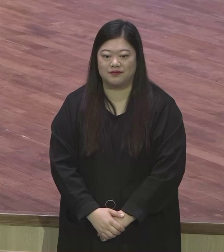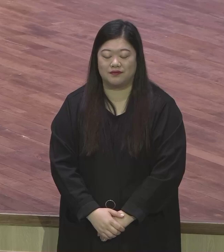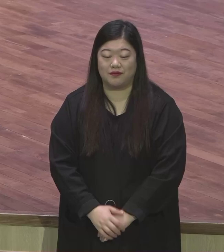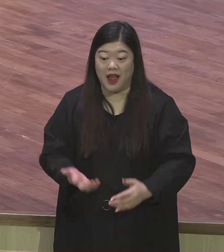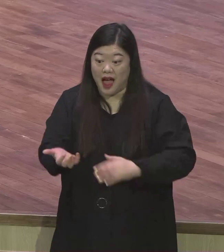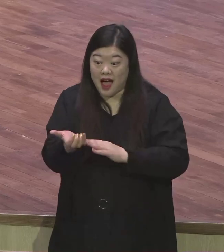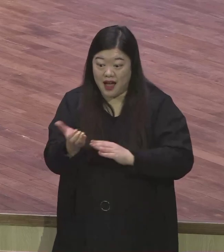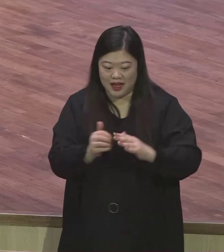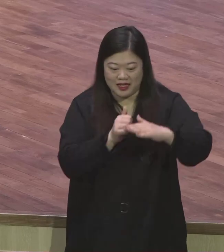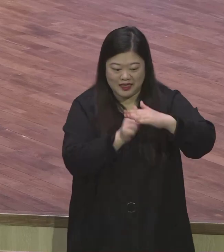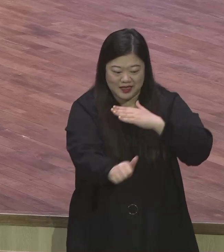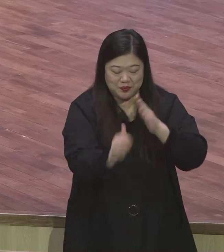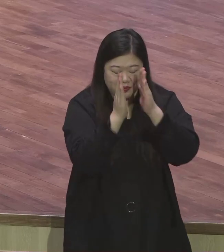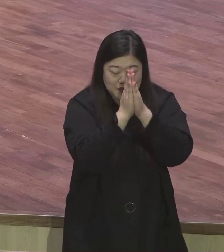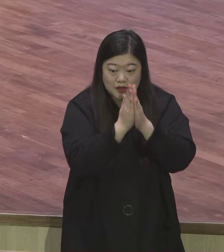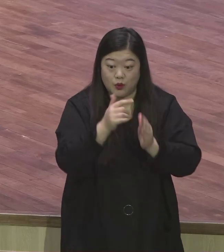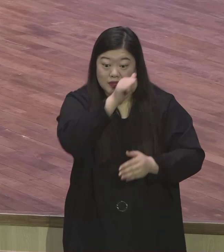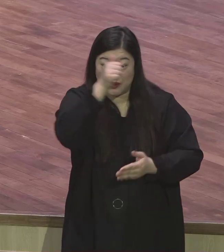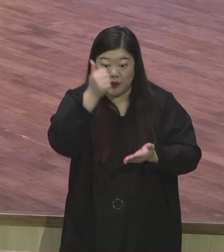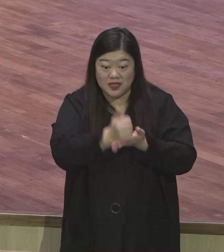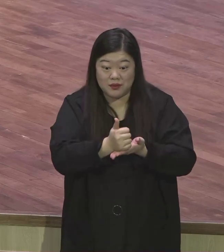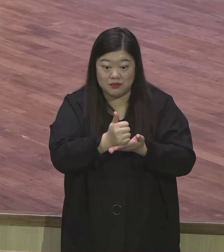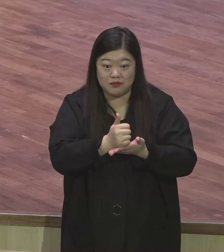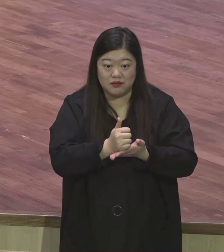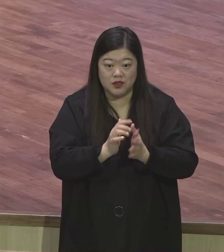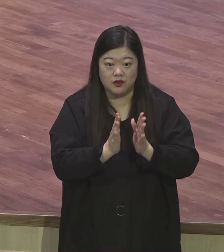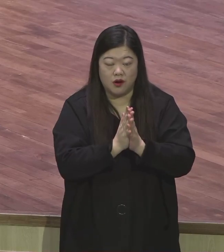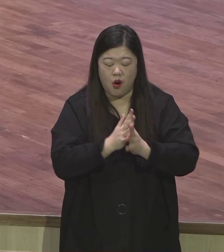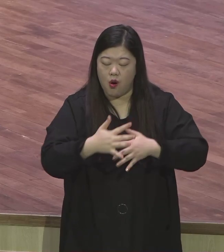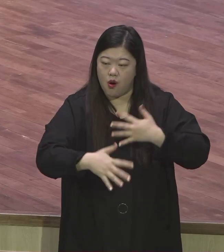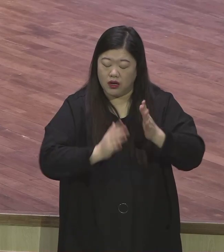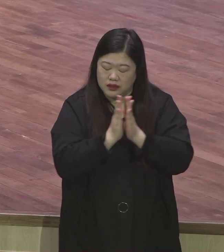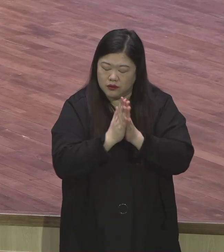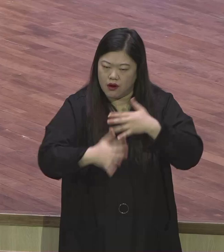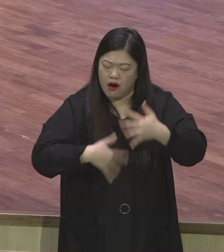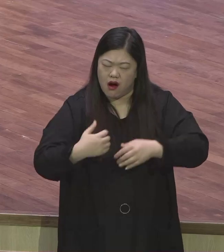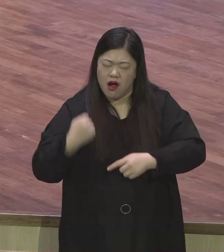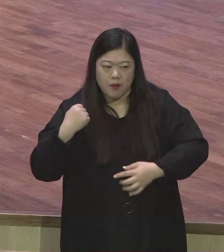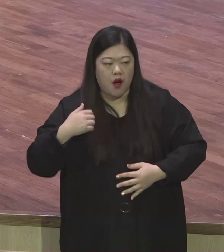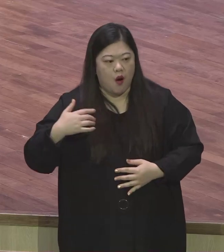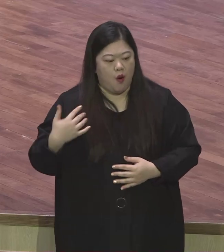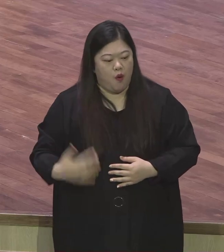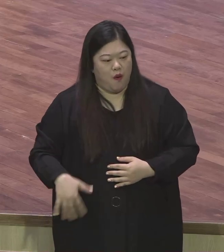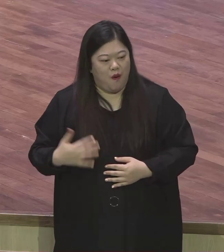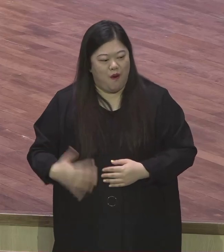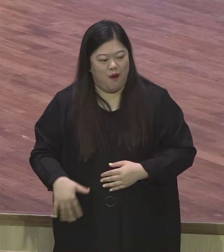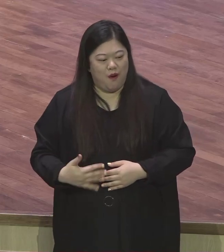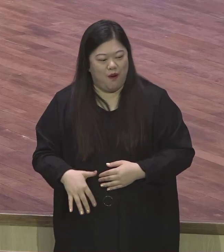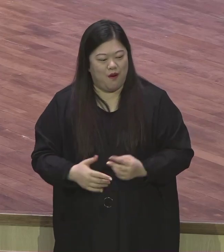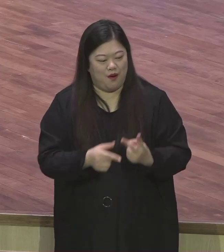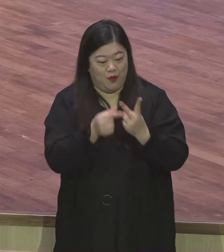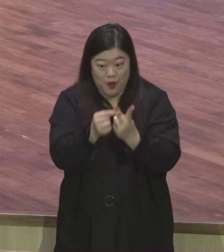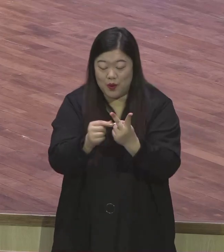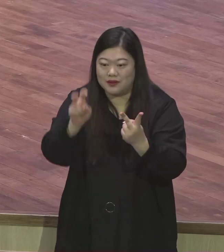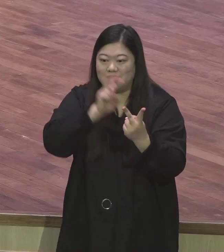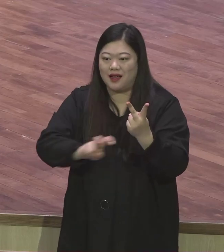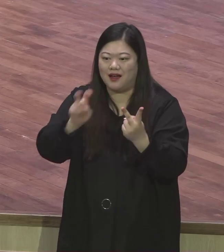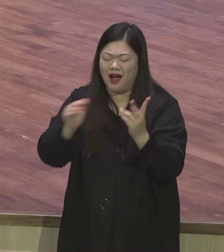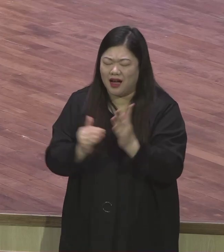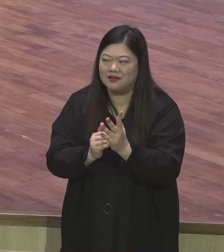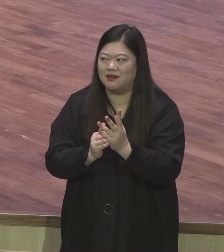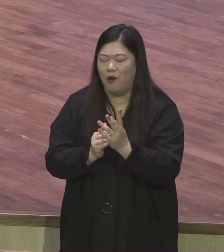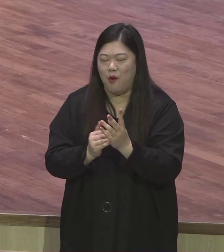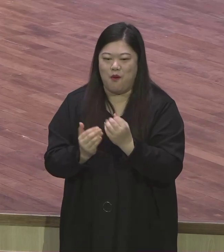하시는 장로님의 그 힘찬 기도, 그도 은혜로운 찬양 대단히 감사합니다.